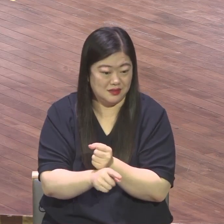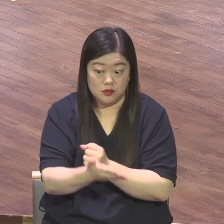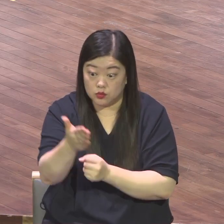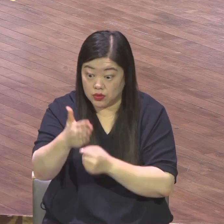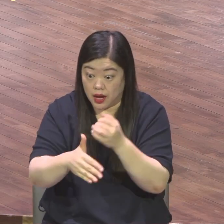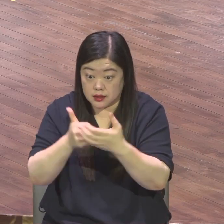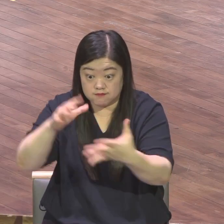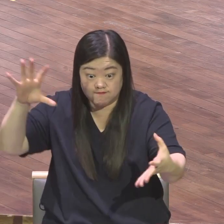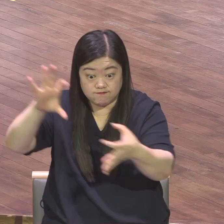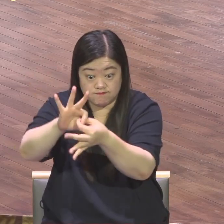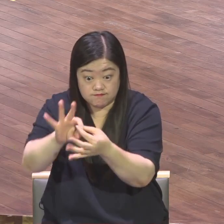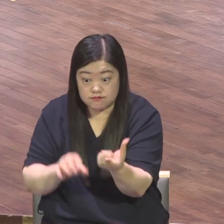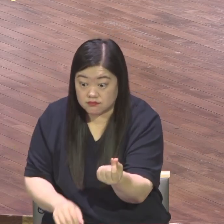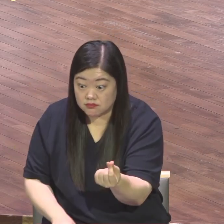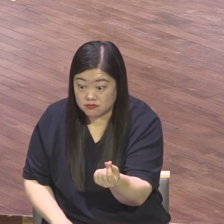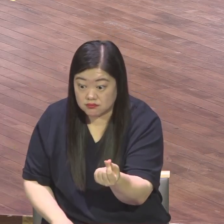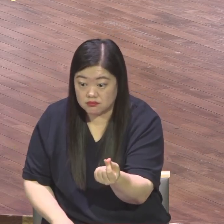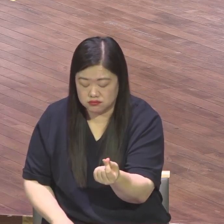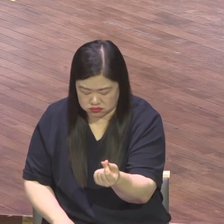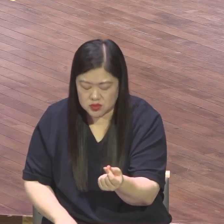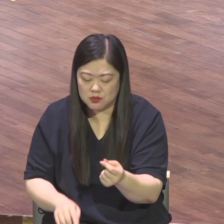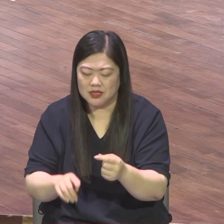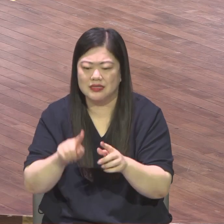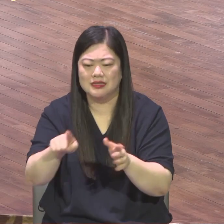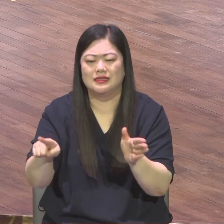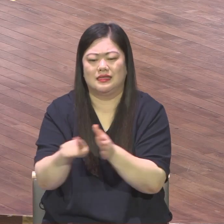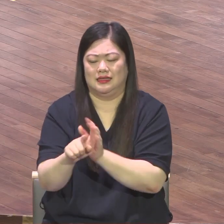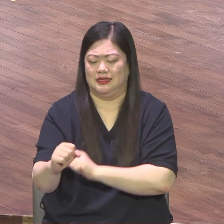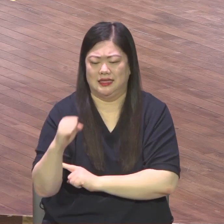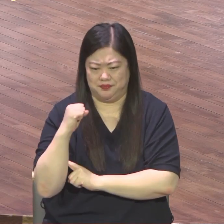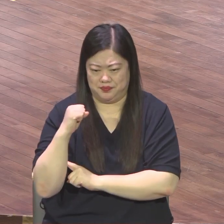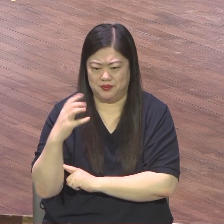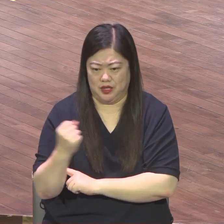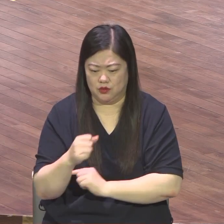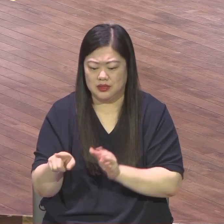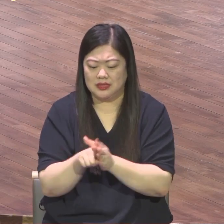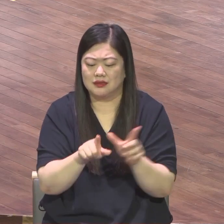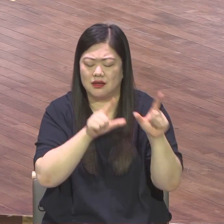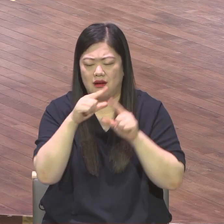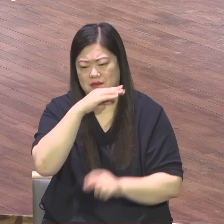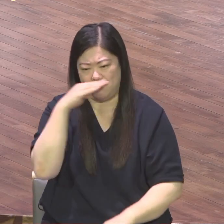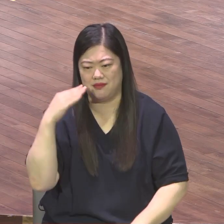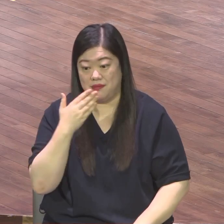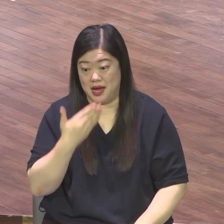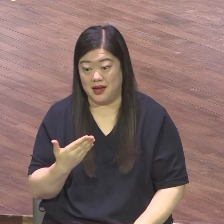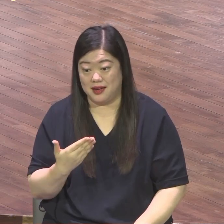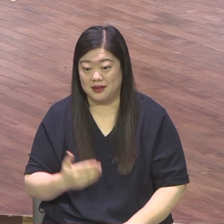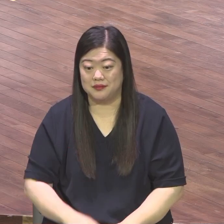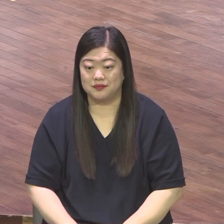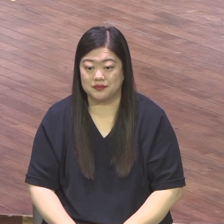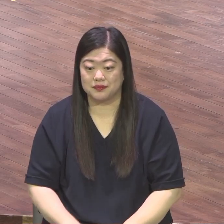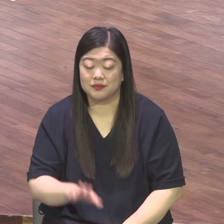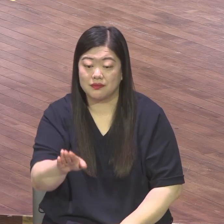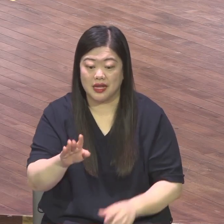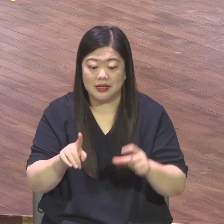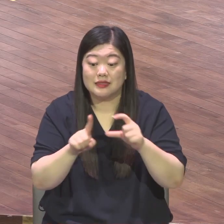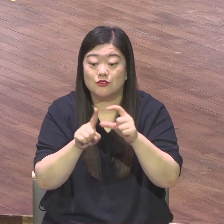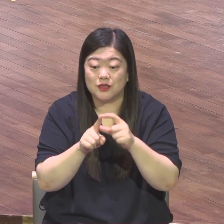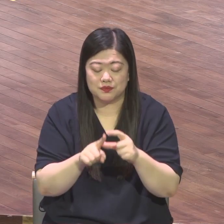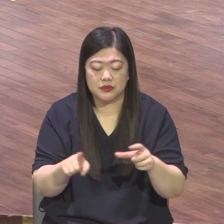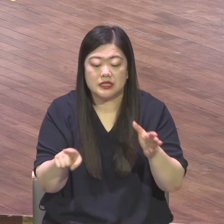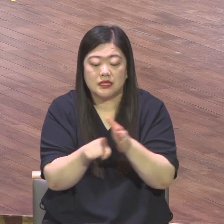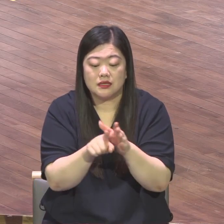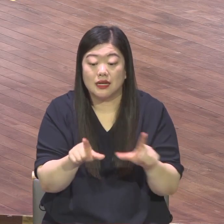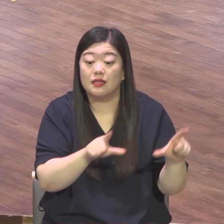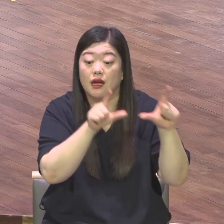것이 신앙생활이에요. 신앙생활. 신앙생활을 바로 알아야지. 신앙생활이 뭐냐 물으면 이거 말할